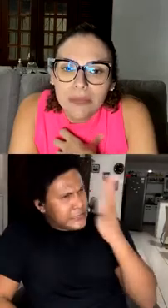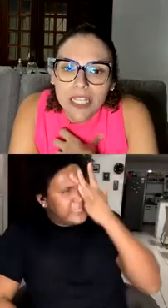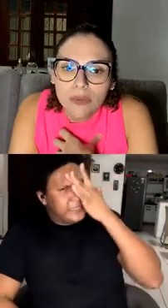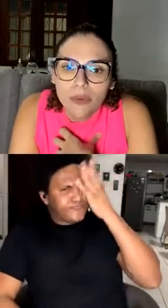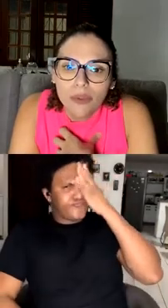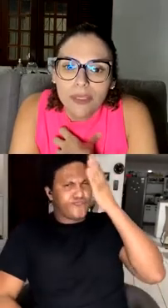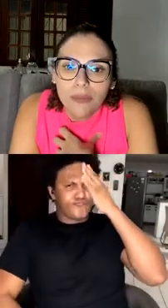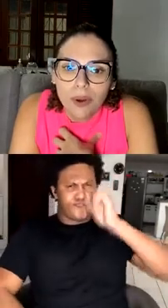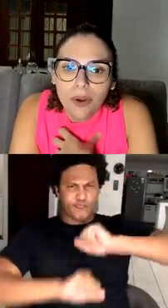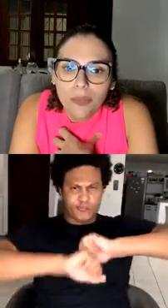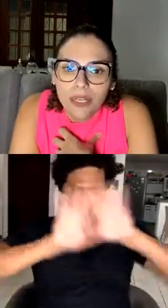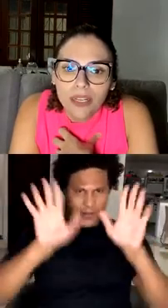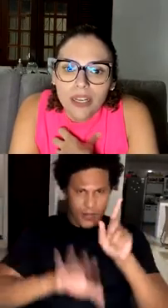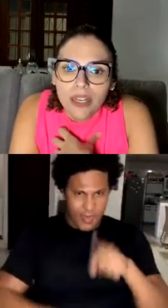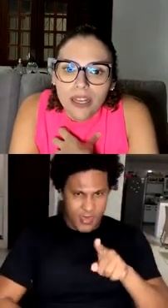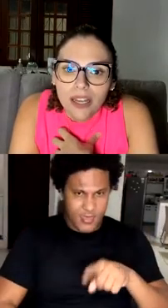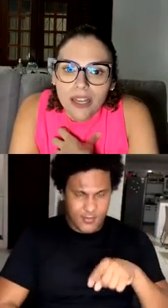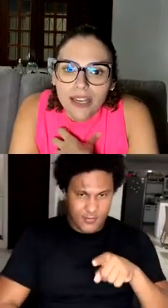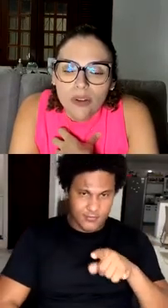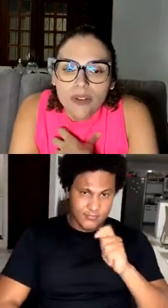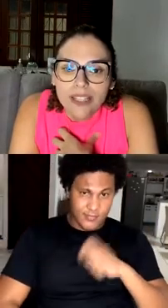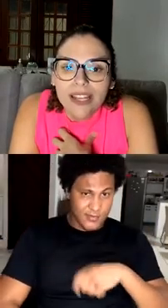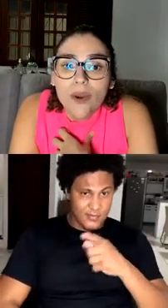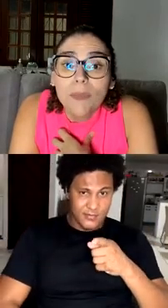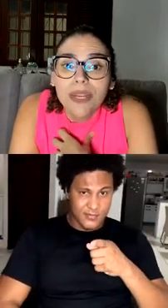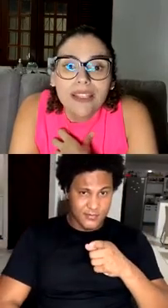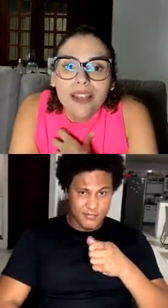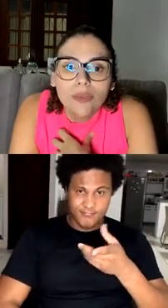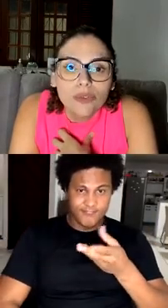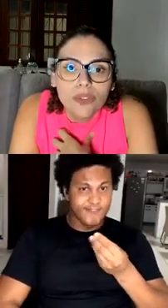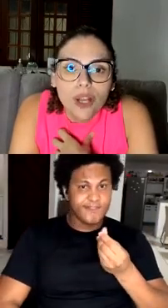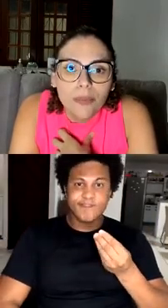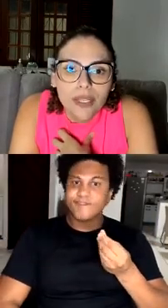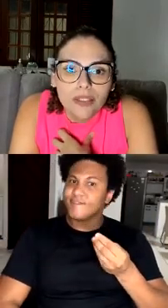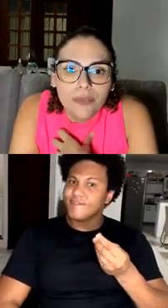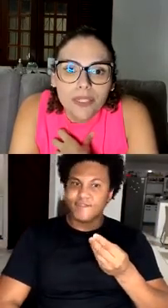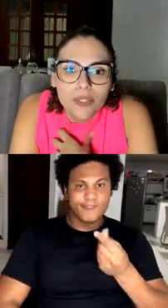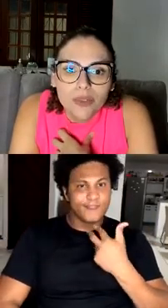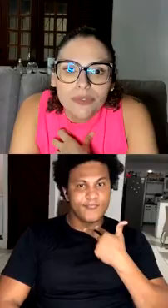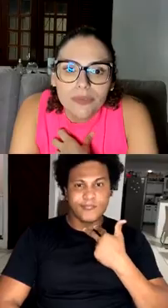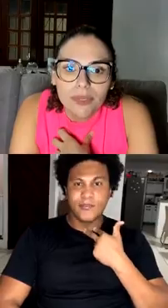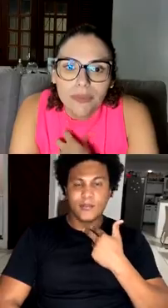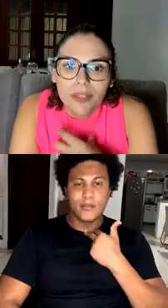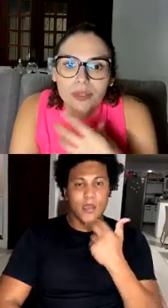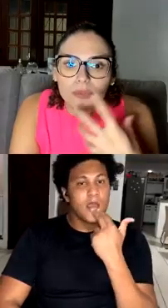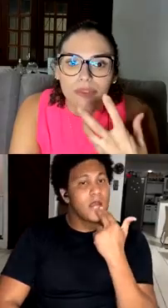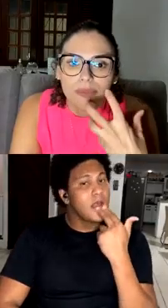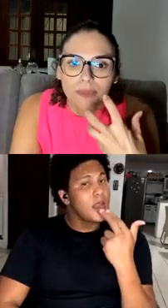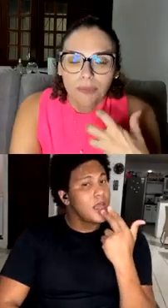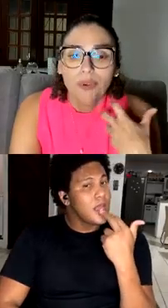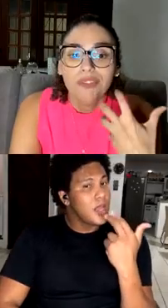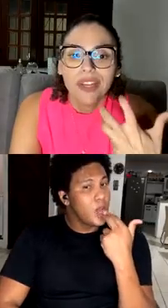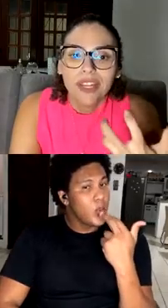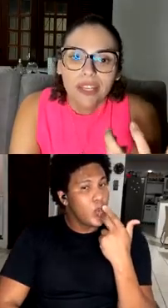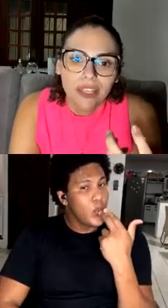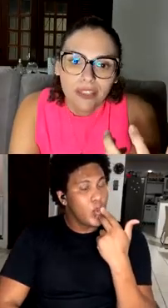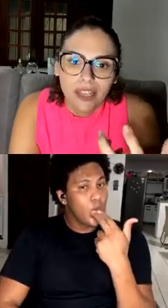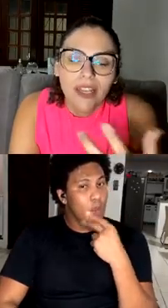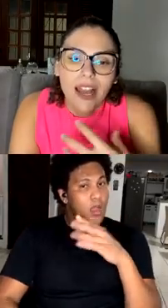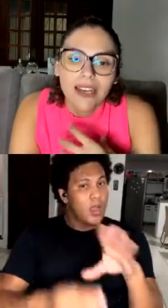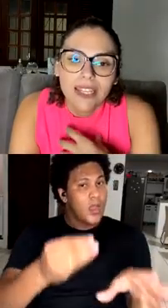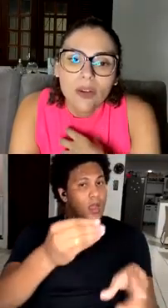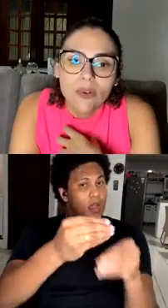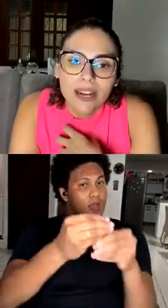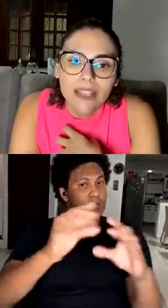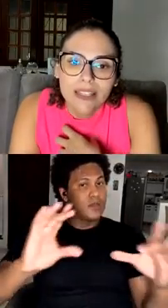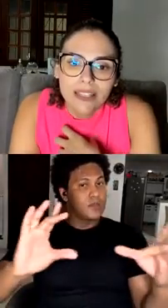dele mesmo, por conta própria, ele não consegue compreender o mundo só pela sua por ver, né?